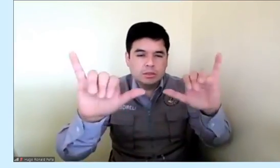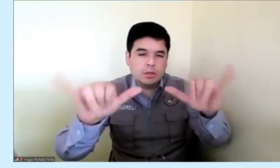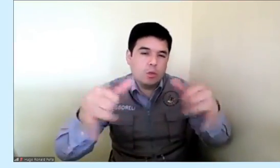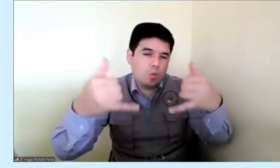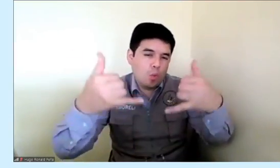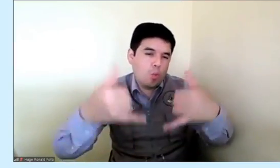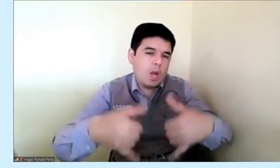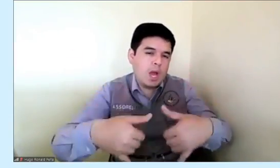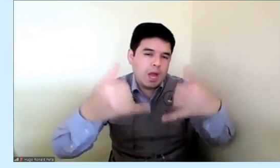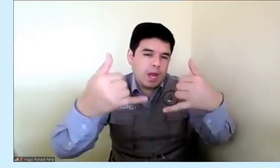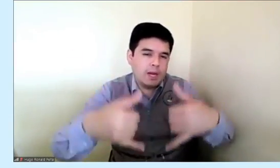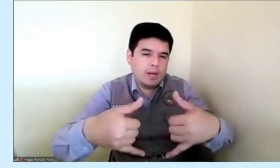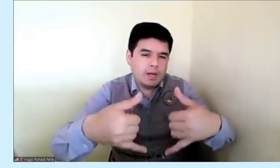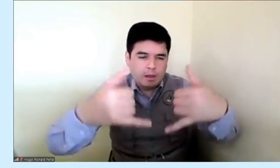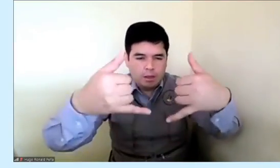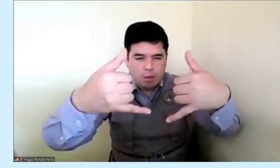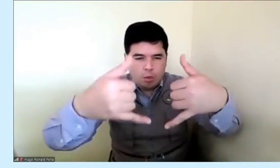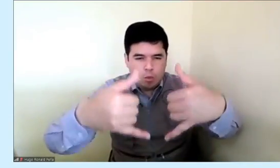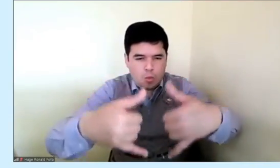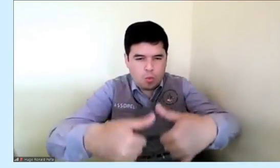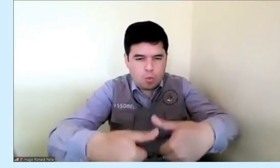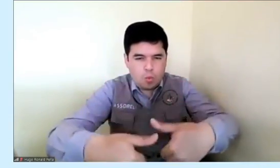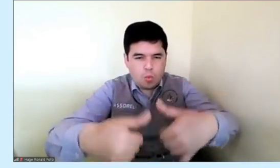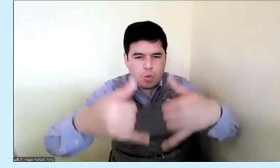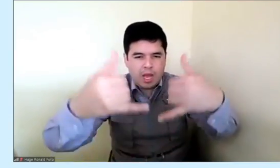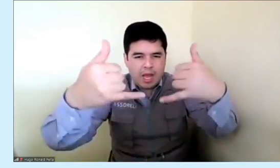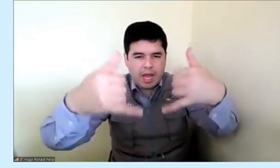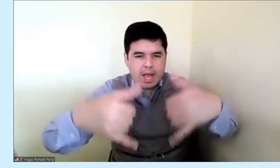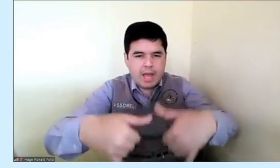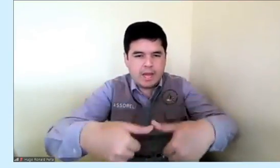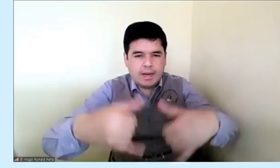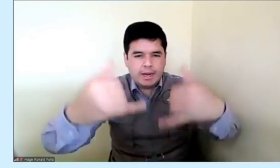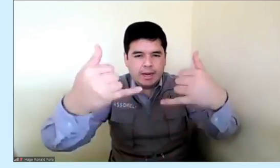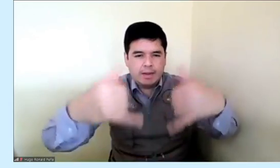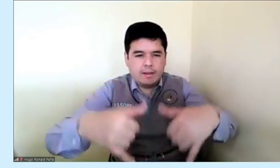¿quiénes juegan? ¿Quiénes juegan?